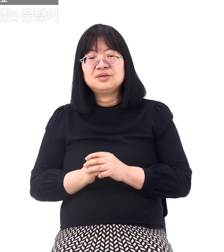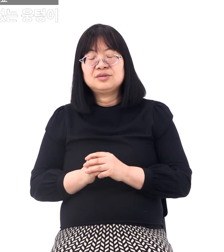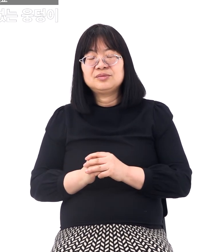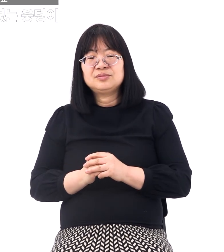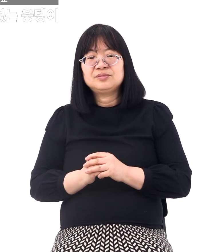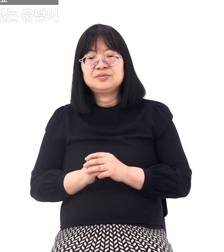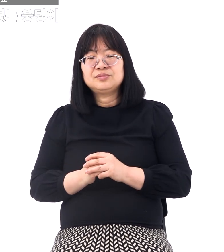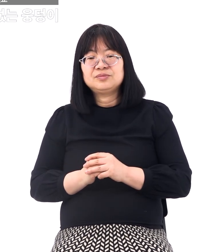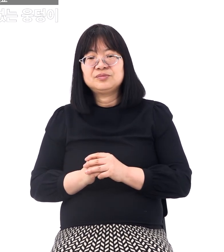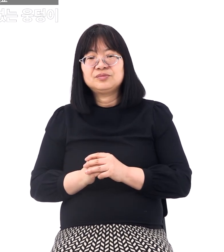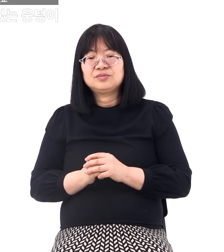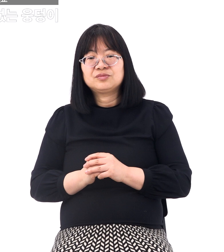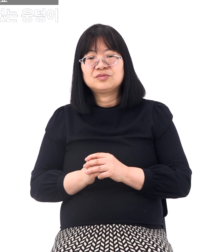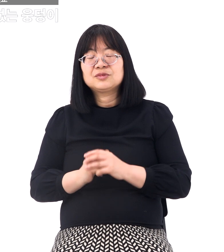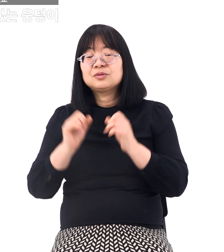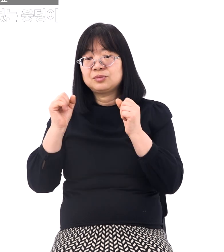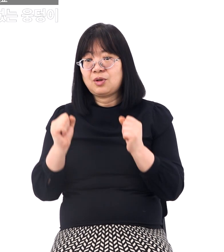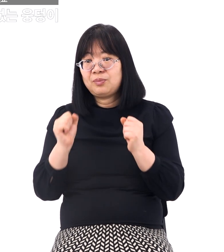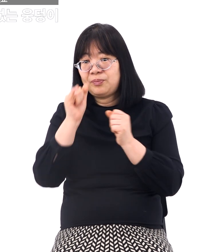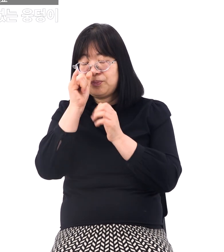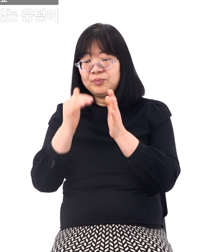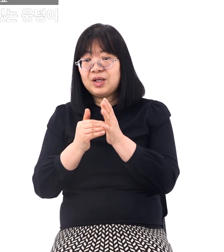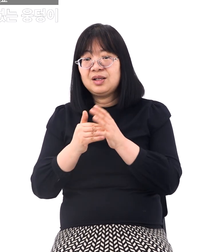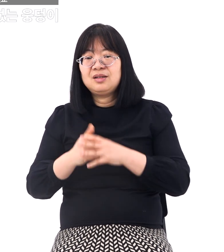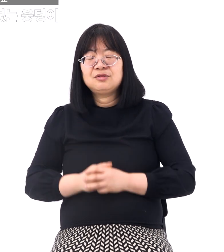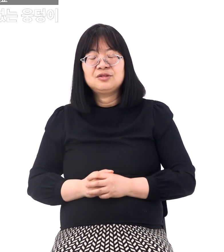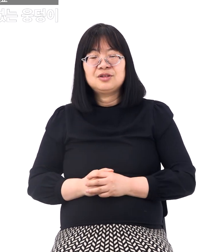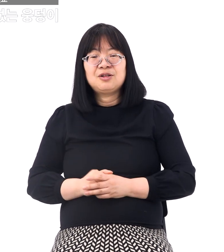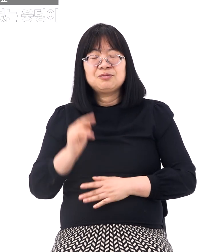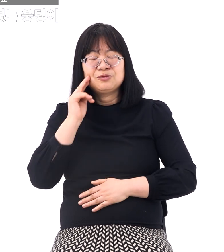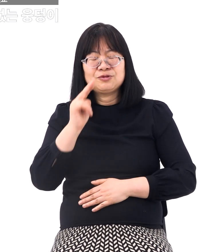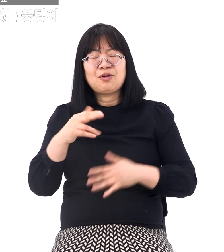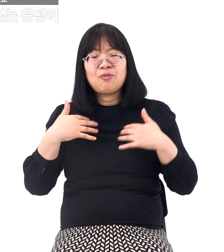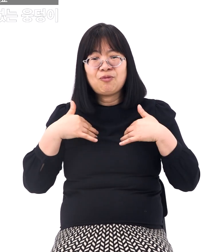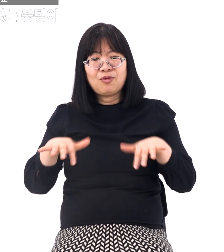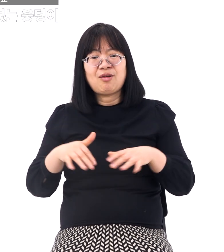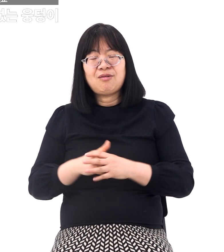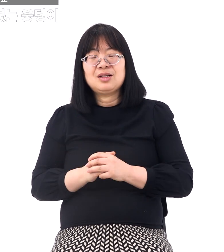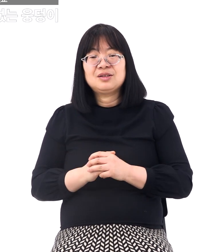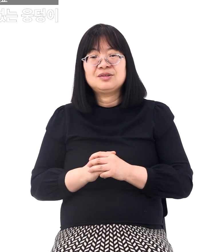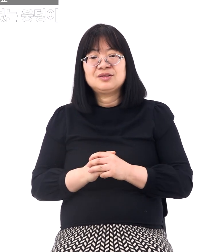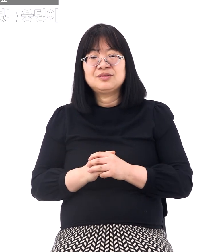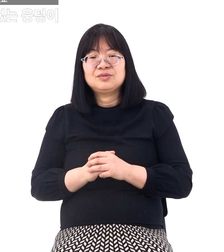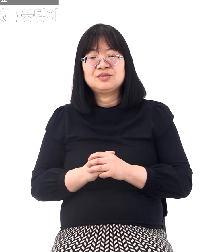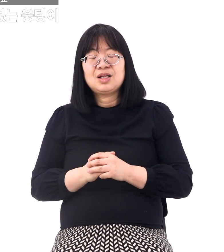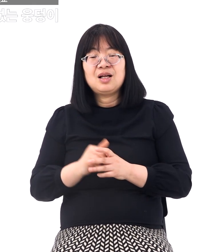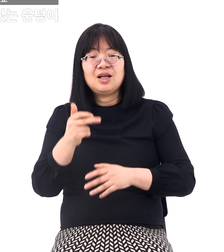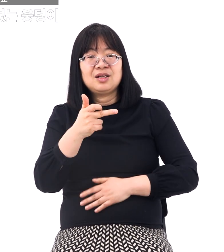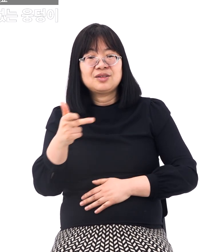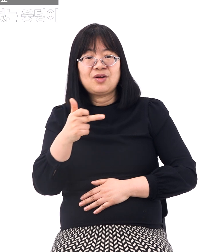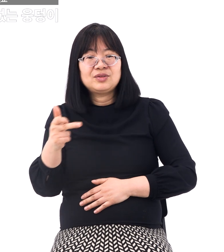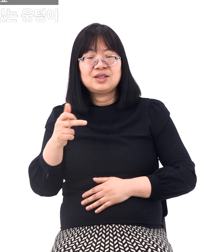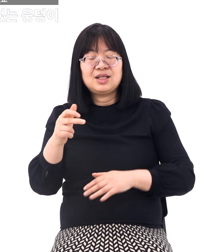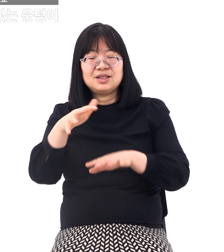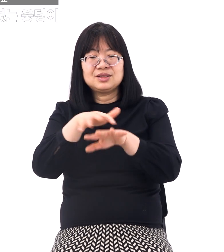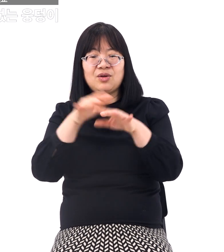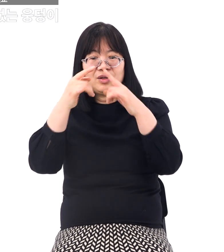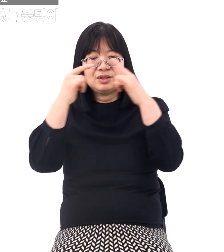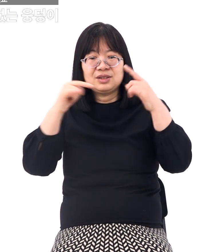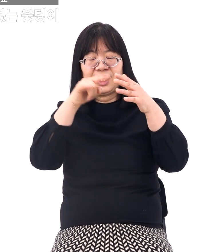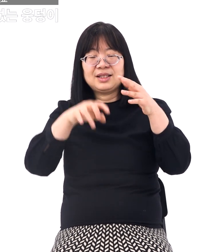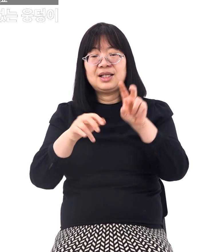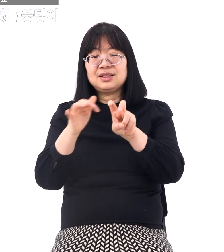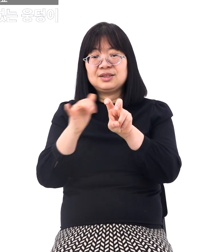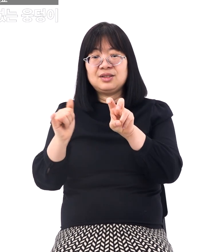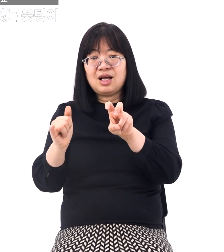거기 이제 머물고 있습니다. 그러니까 뭐 비참하고 열악하죠. 커다란 텐트 안에 그냥